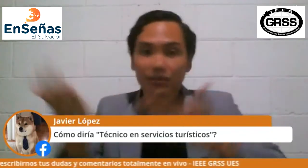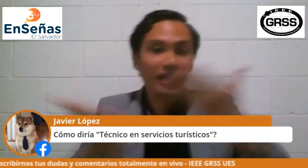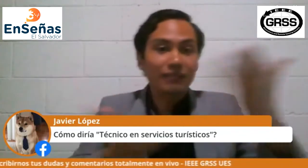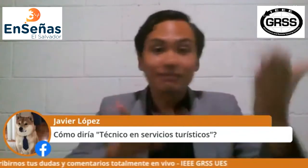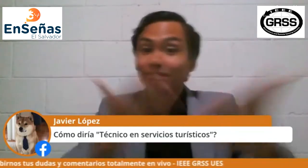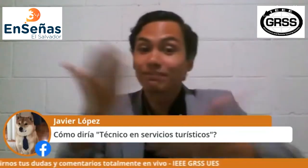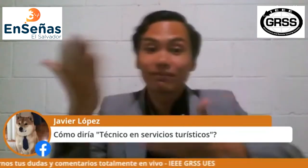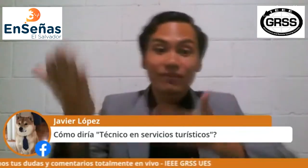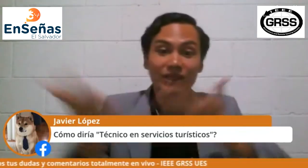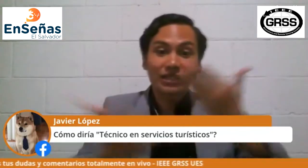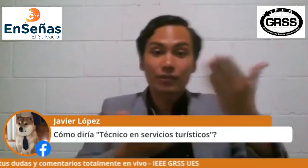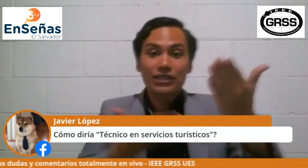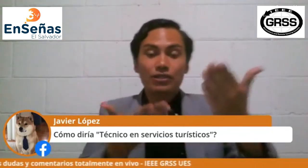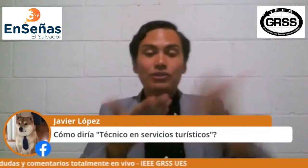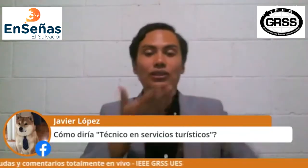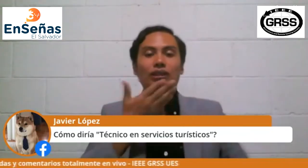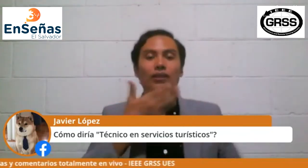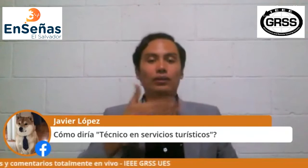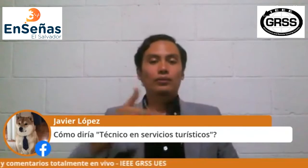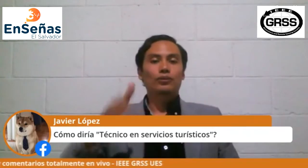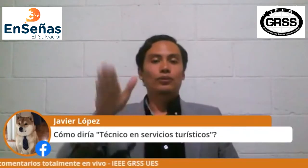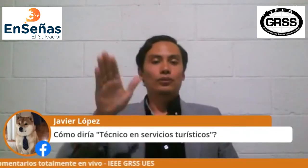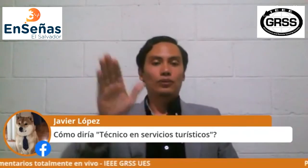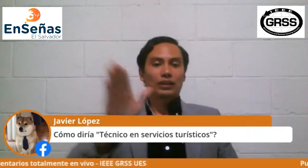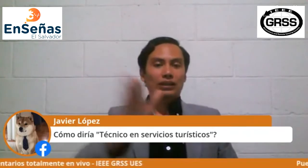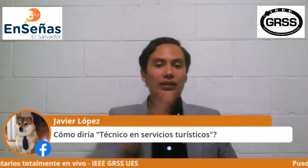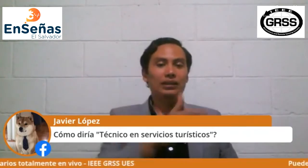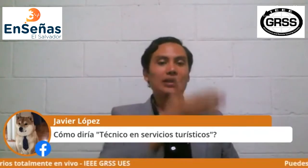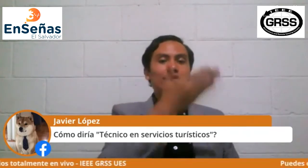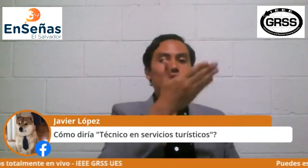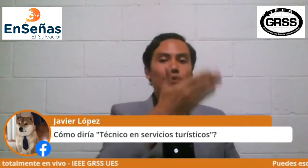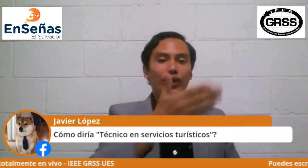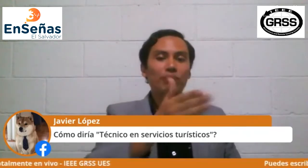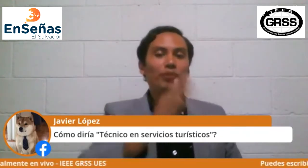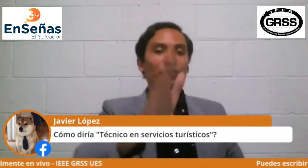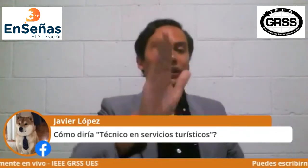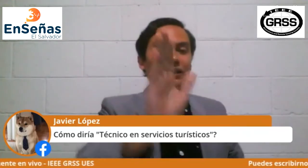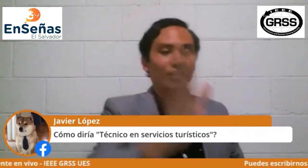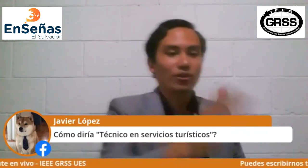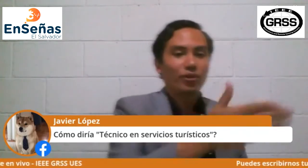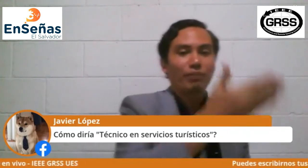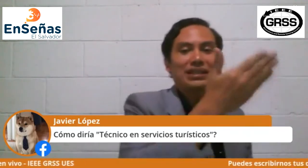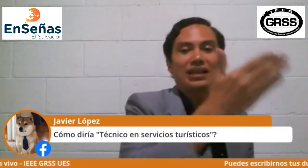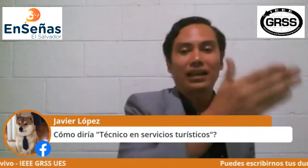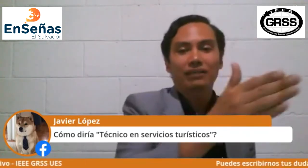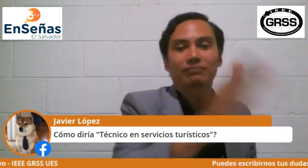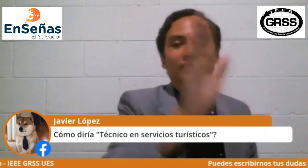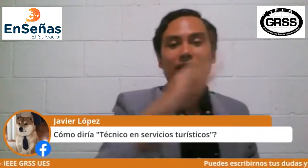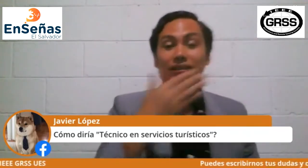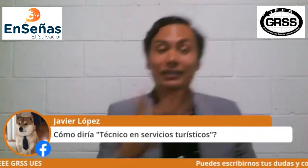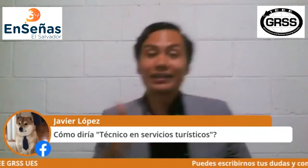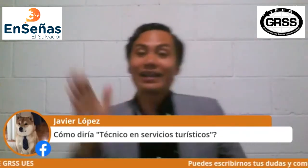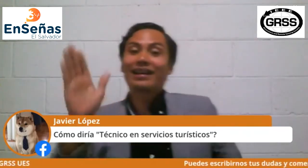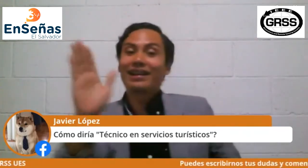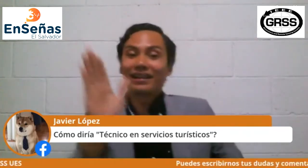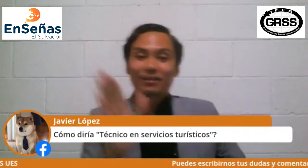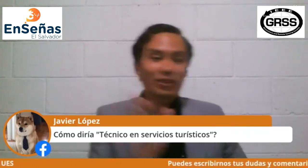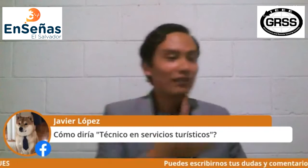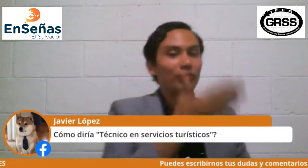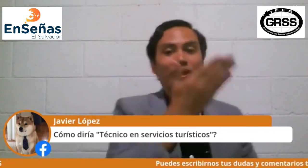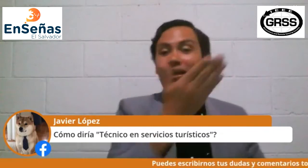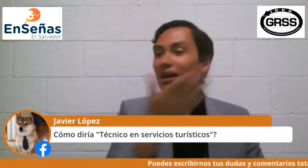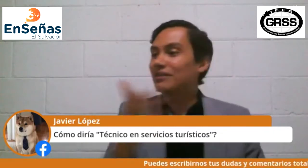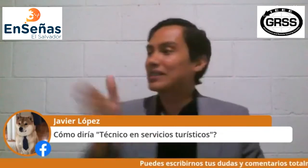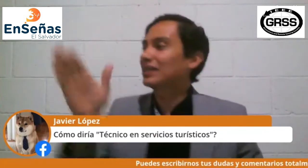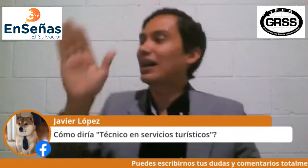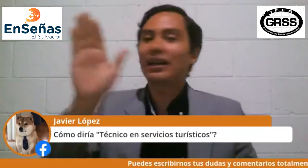amabilidad también, servicios. Y esto es turismo porque esto es como pasear, como que va